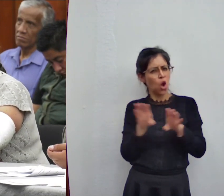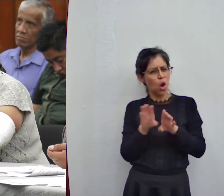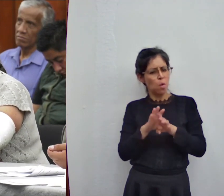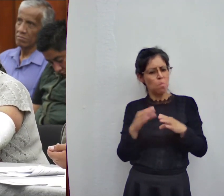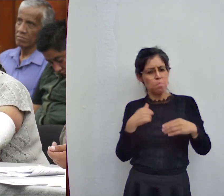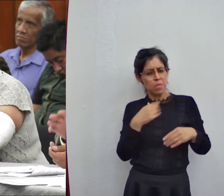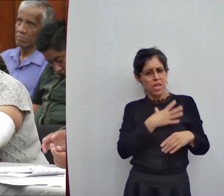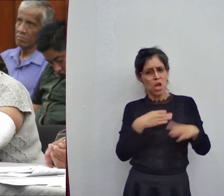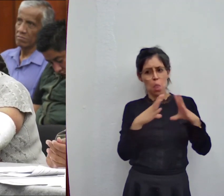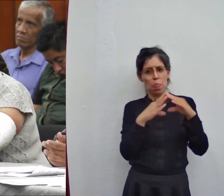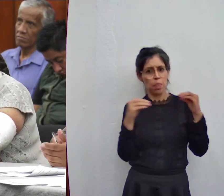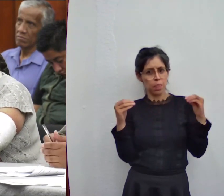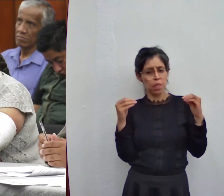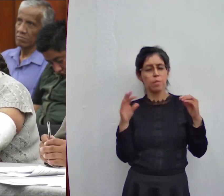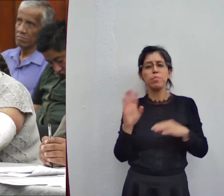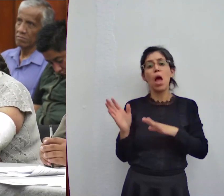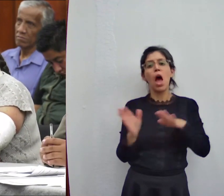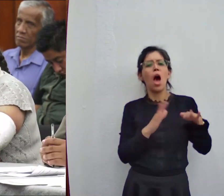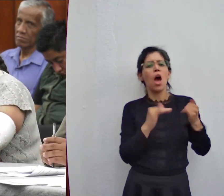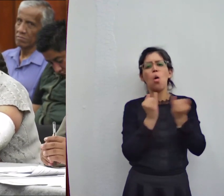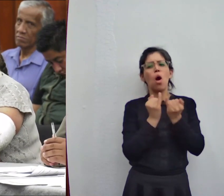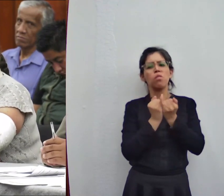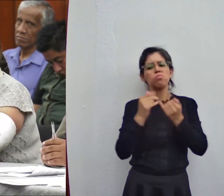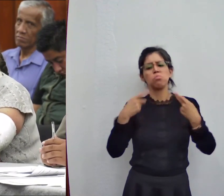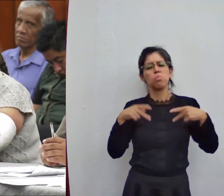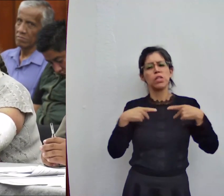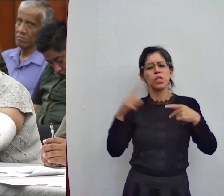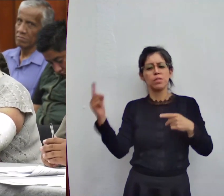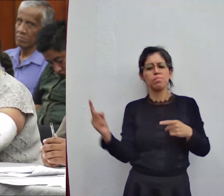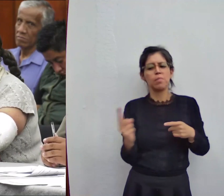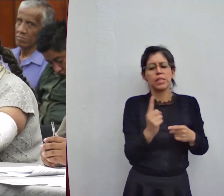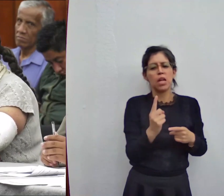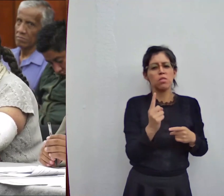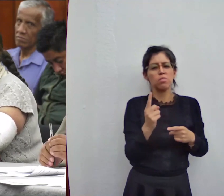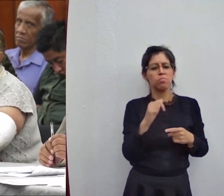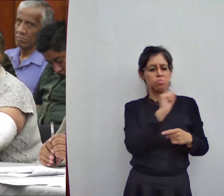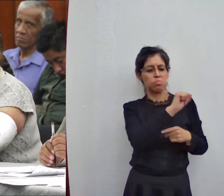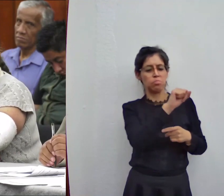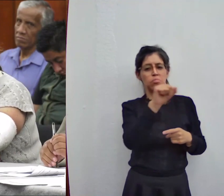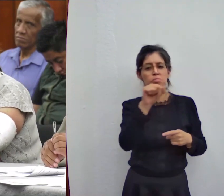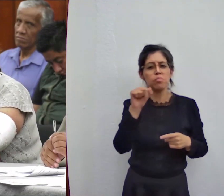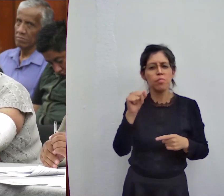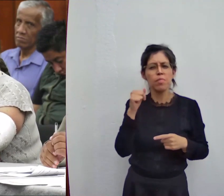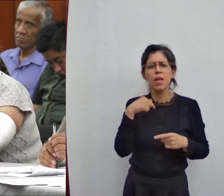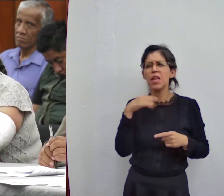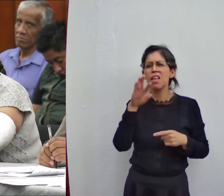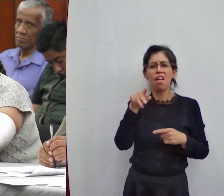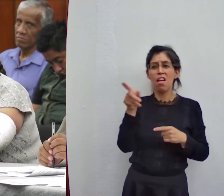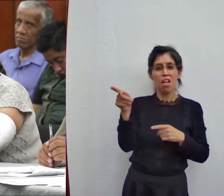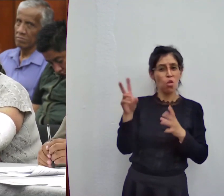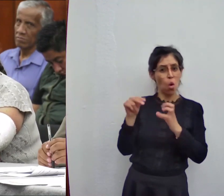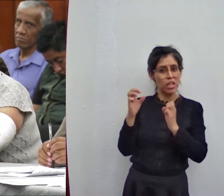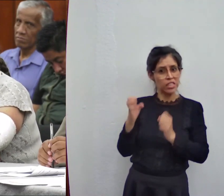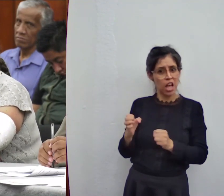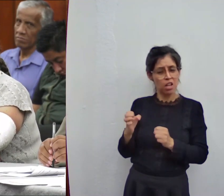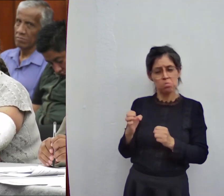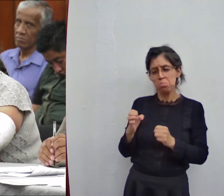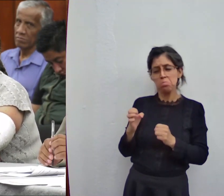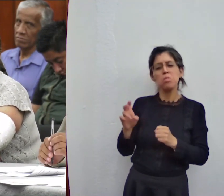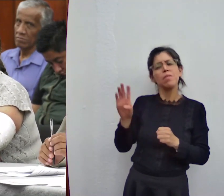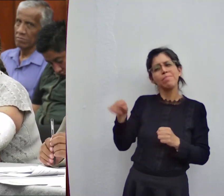de seguridad pública. ¿Sabe qué hizo la señorita? Fue y le dejó a una persona que fue